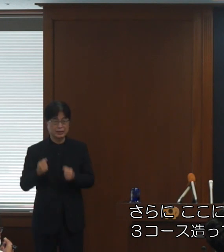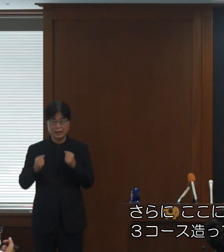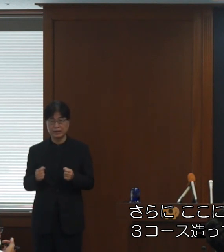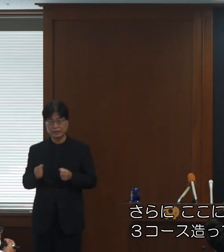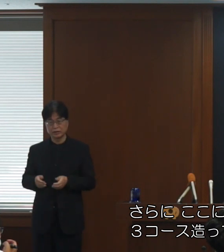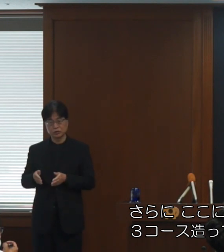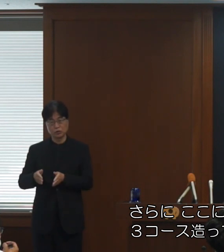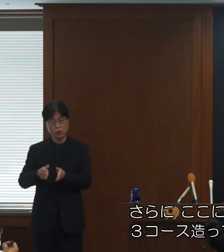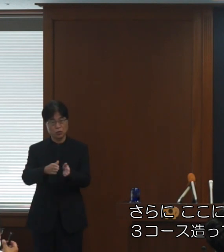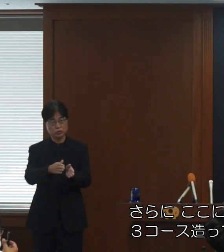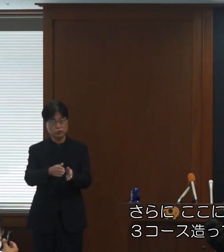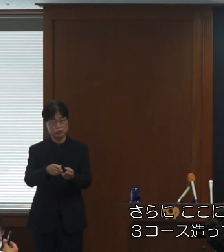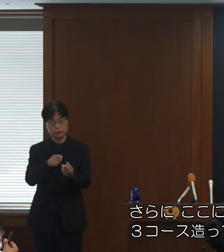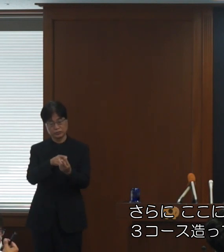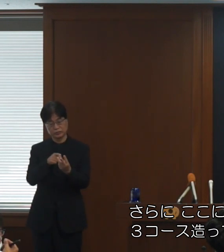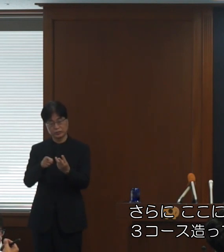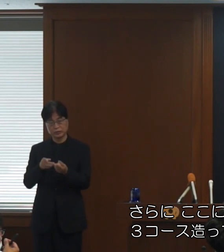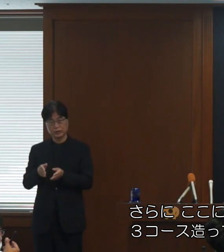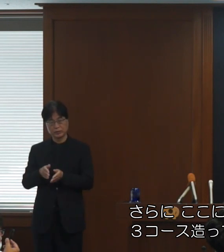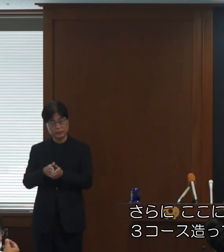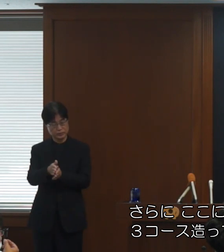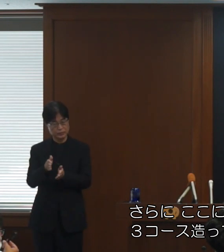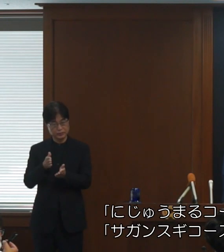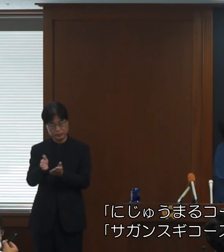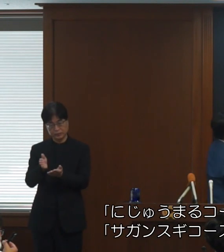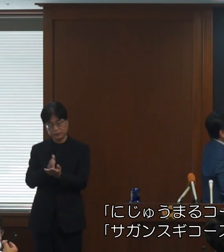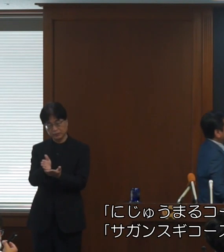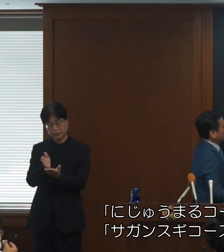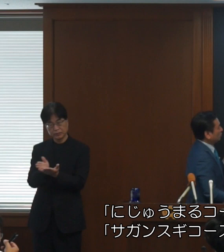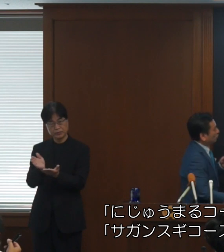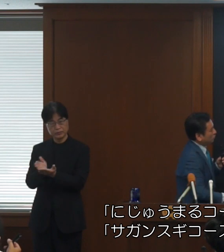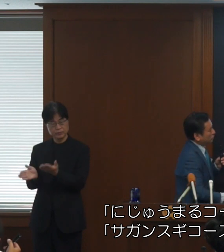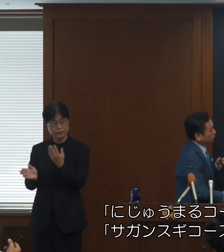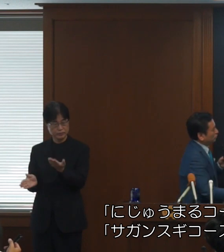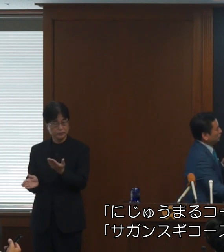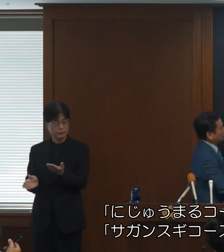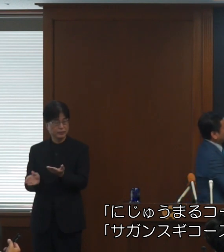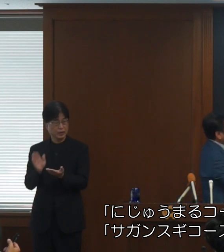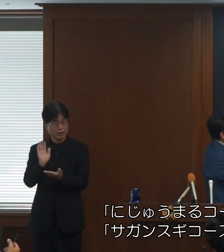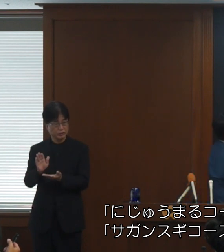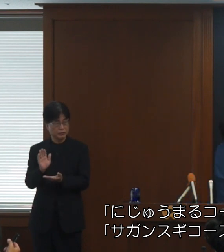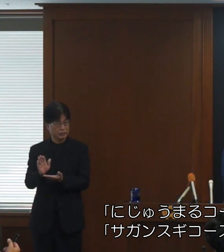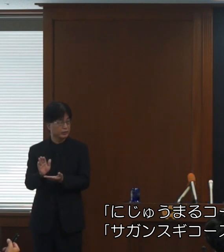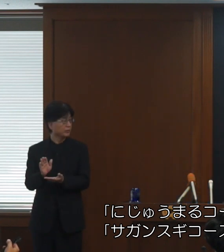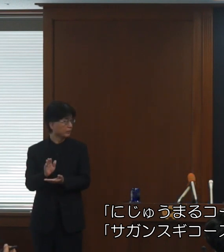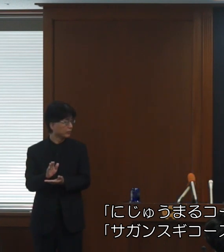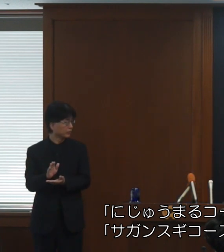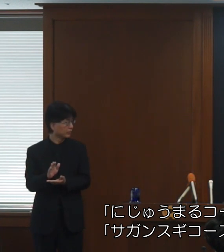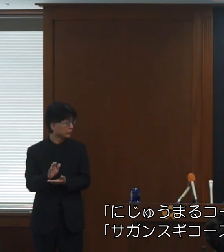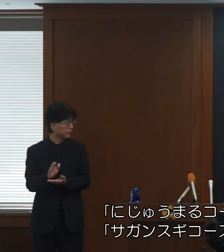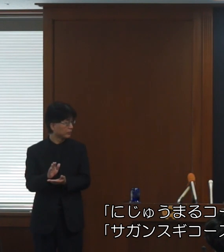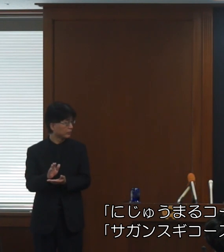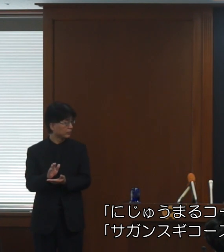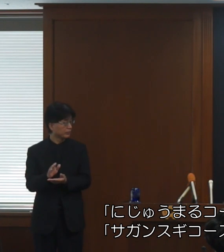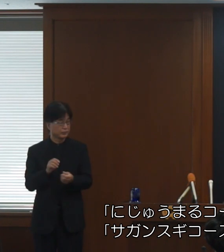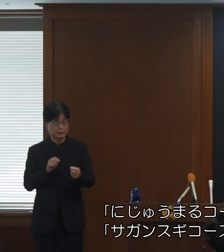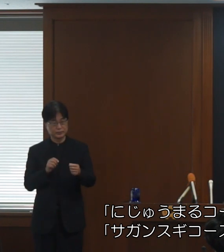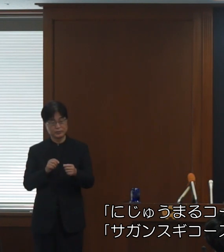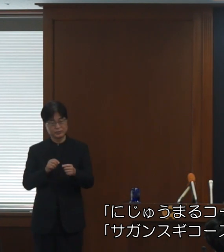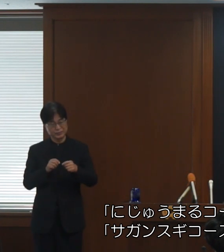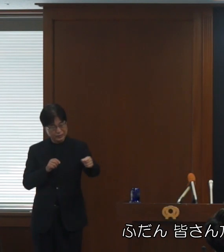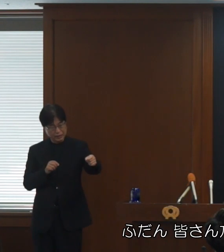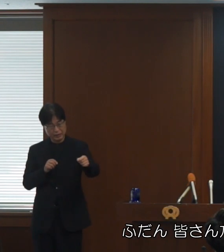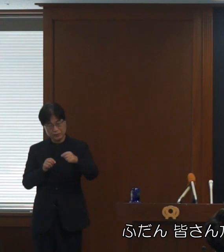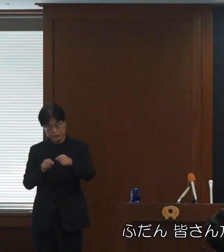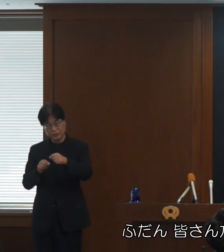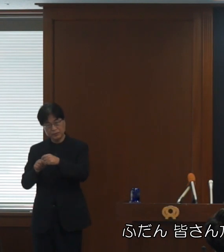を3コース作っております二重丸コースいちご3コース左岸水コースという